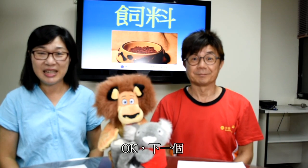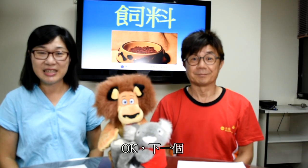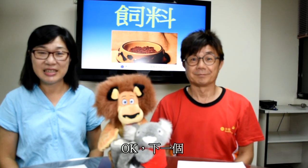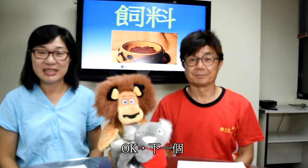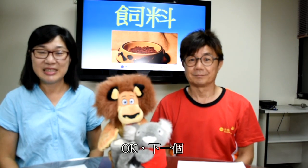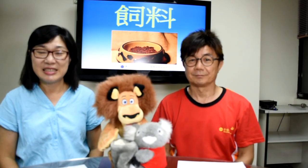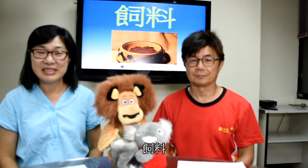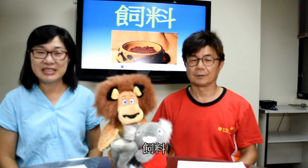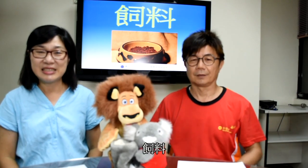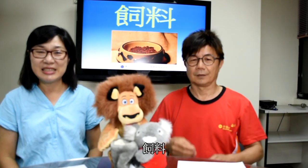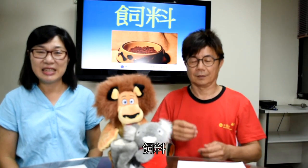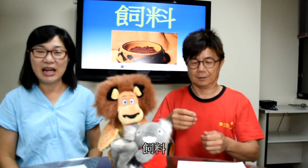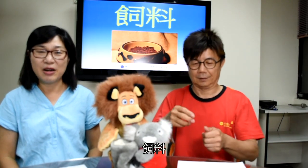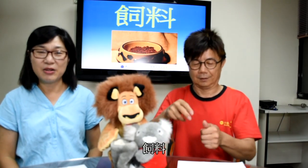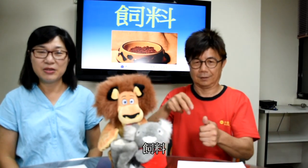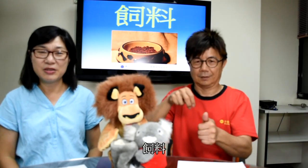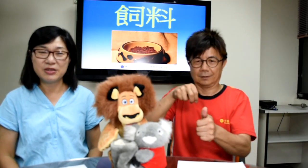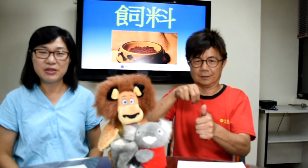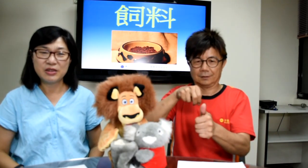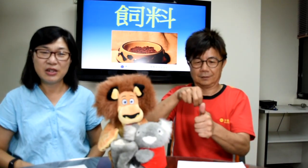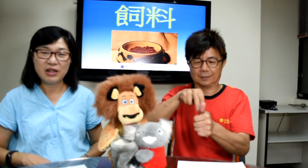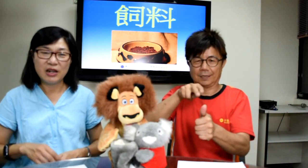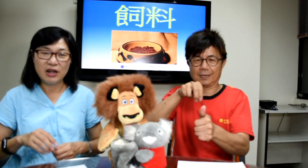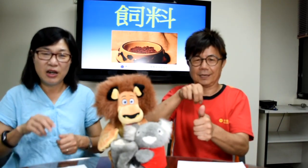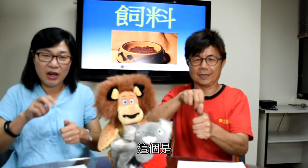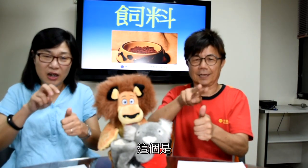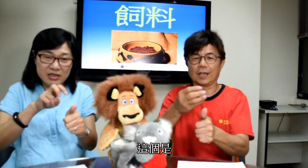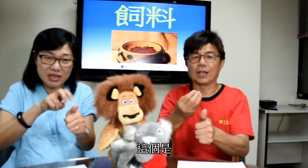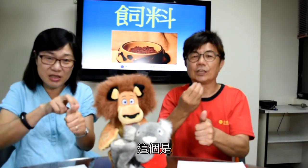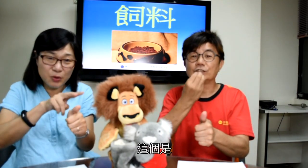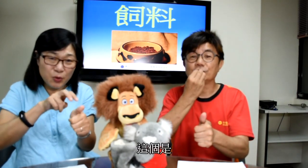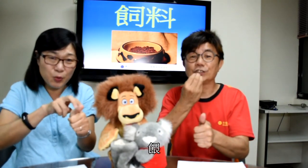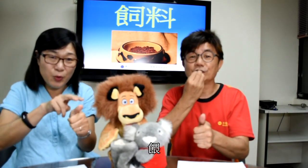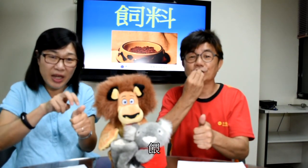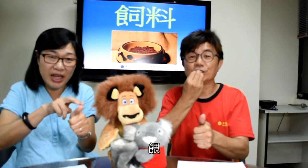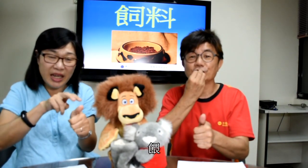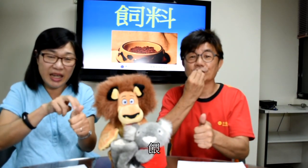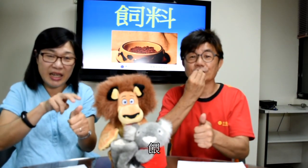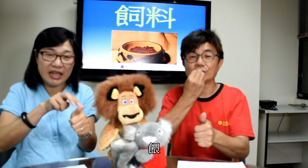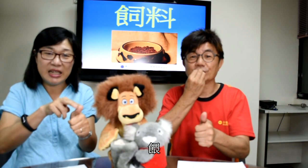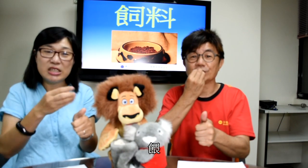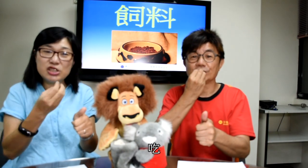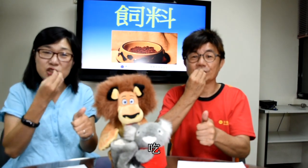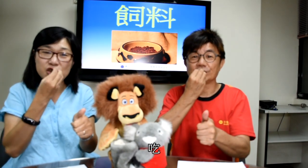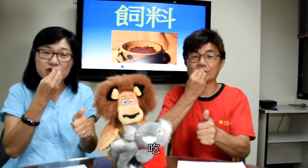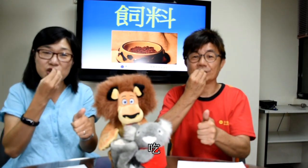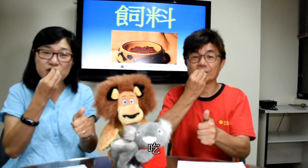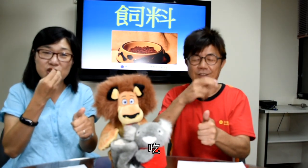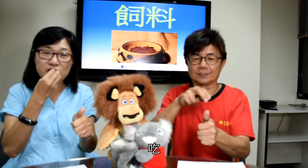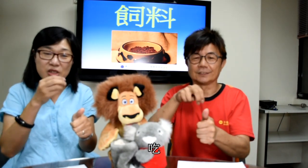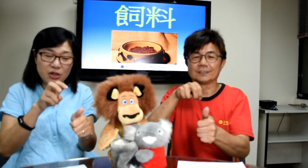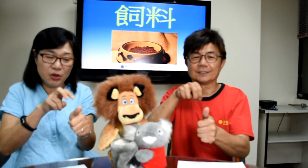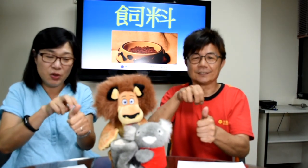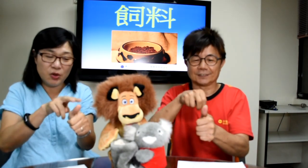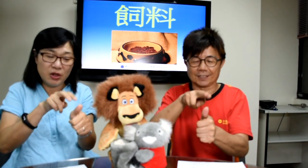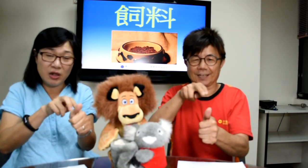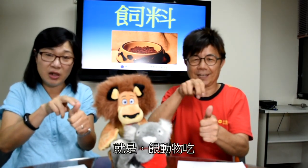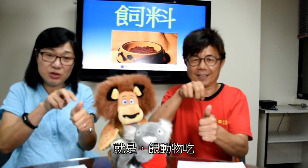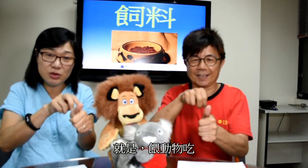个饲料，这个是喂吃，就是